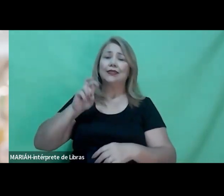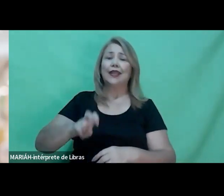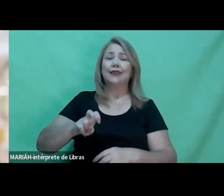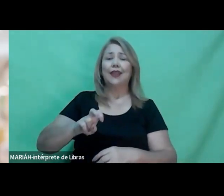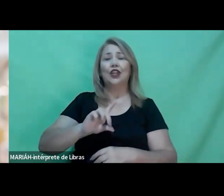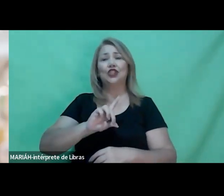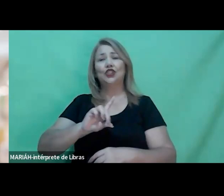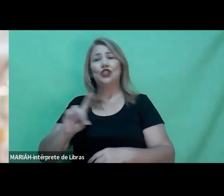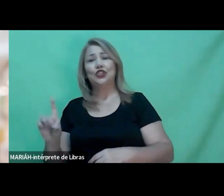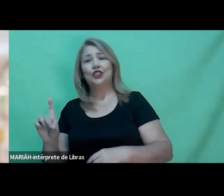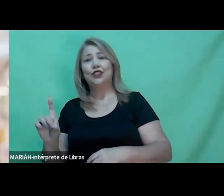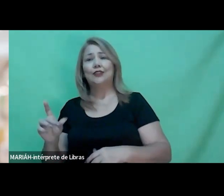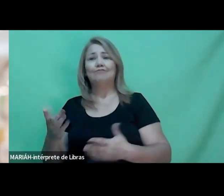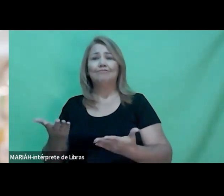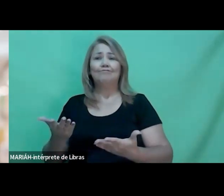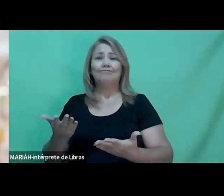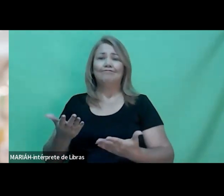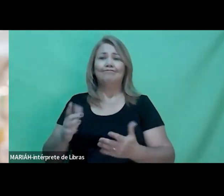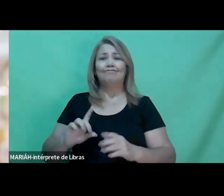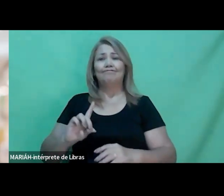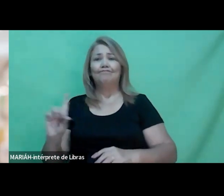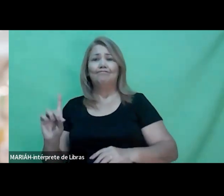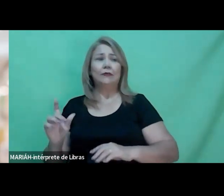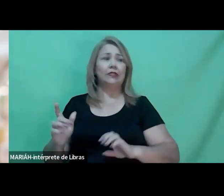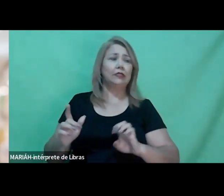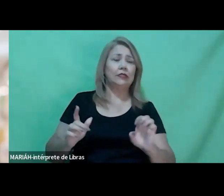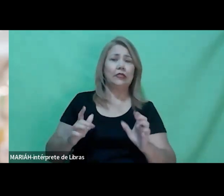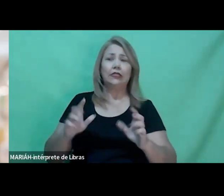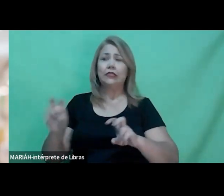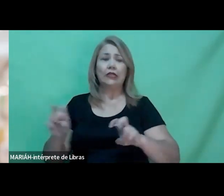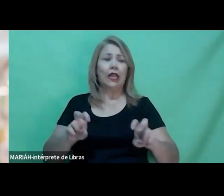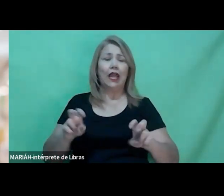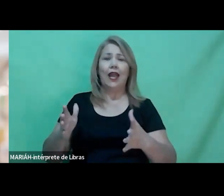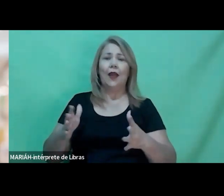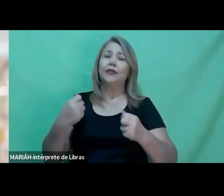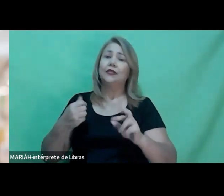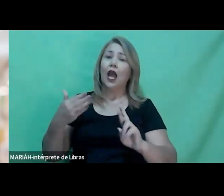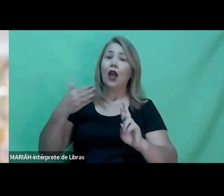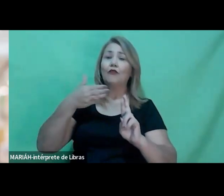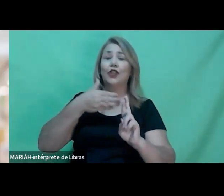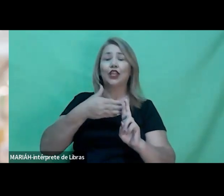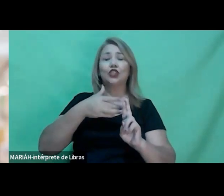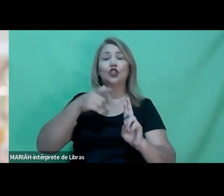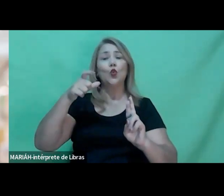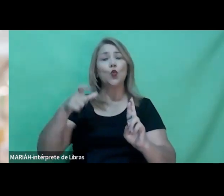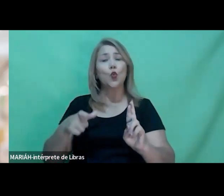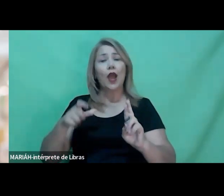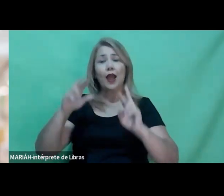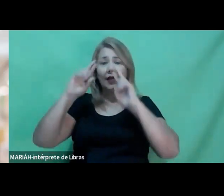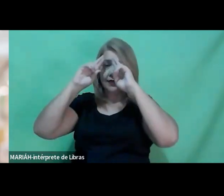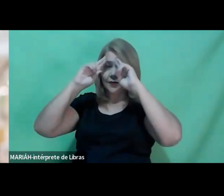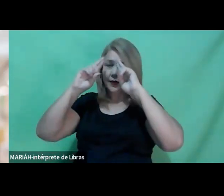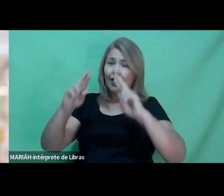y no la encuentra miren siempre las referencias espaciales deben ser dadas con respecto a la